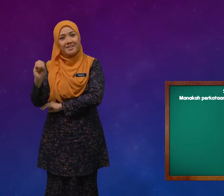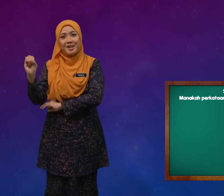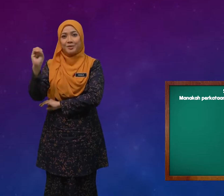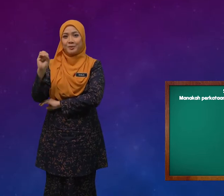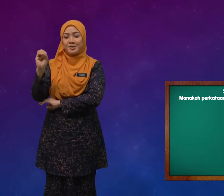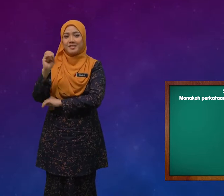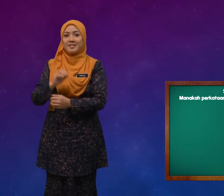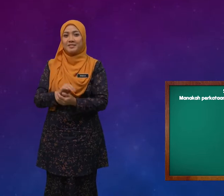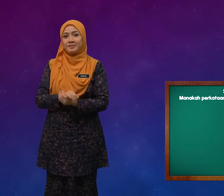26%?